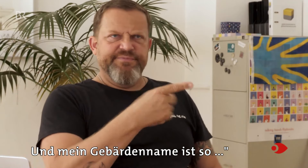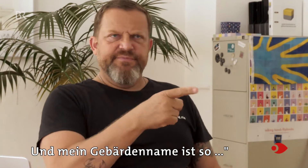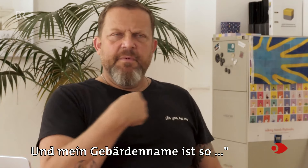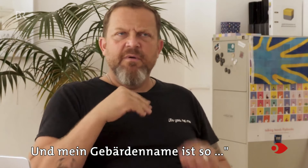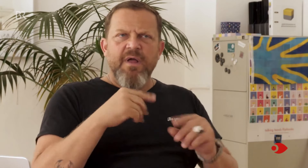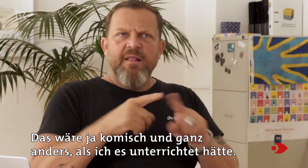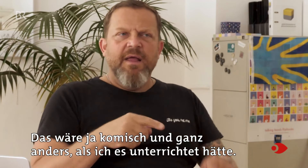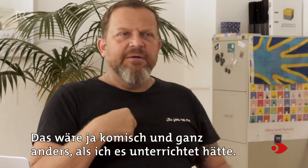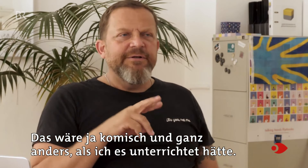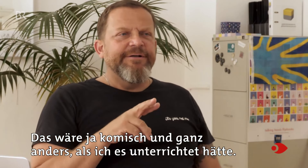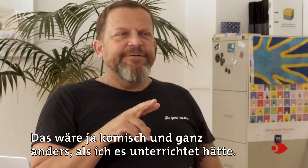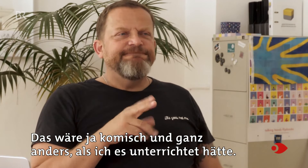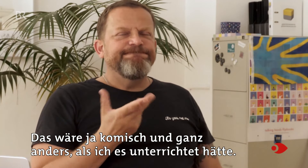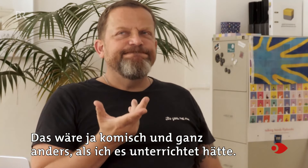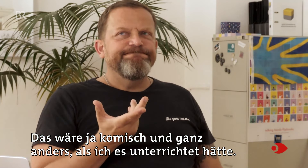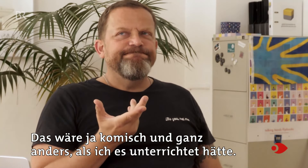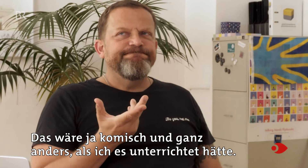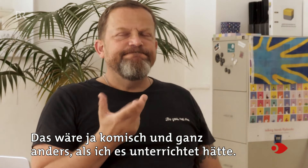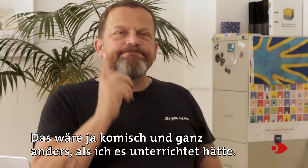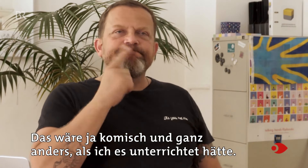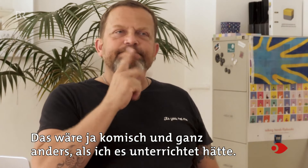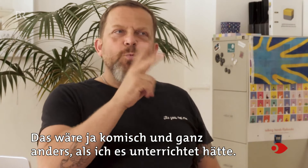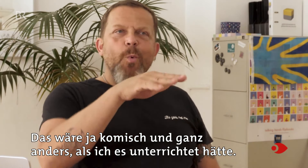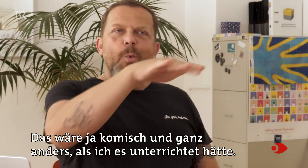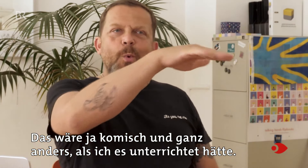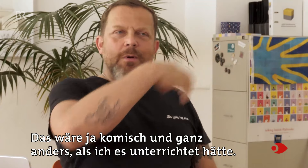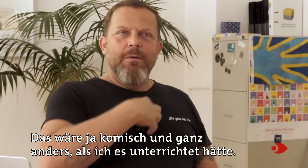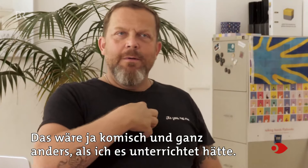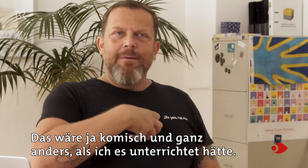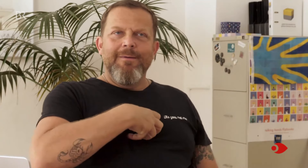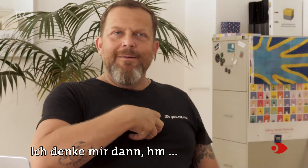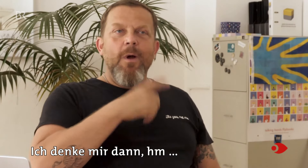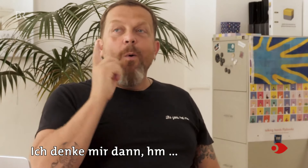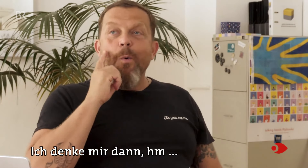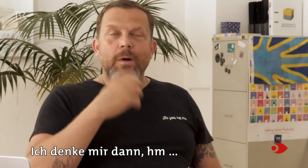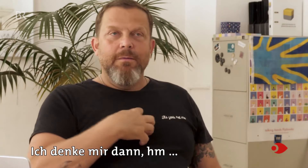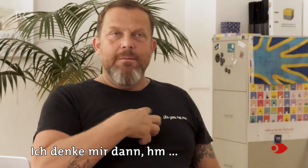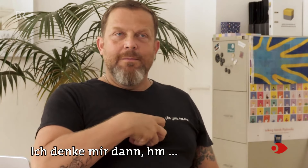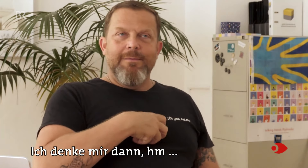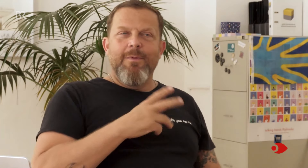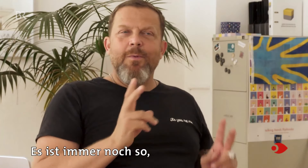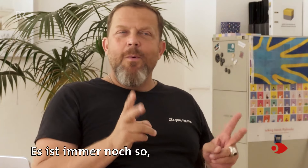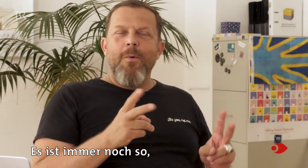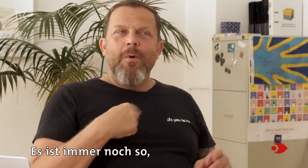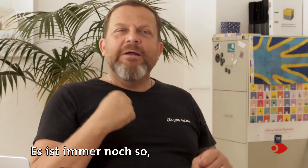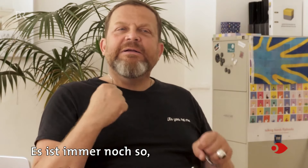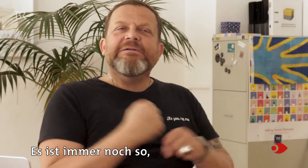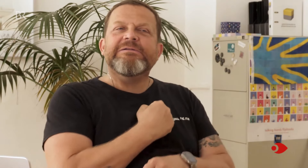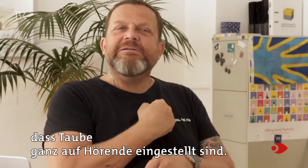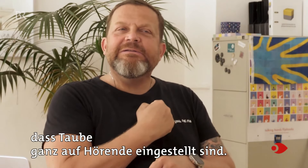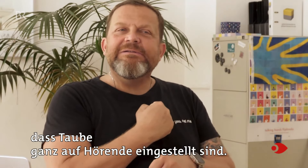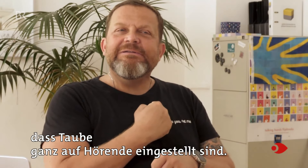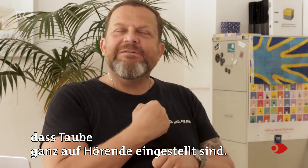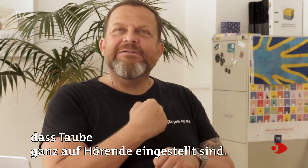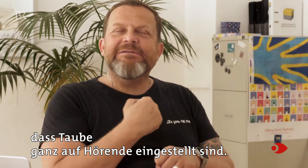so. Das wäre ja komisch und ganz anders, als ich es unterrichtet hätte. Ich denke mir dann, es ist immer noch so, dass Taube ganz auf